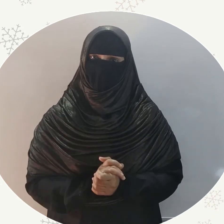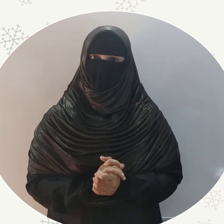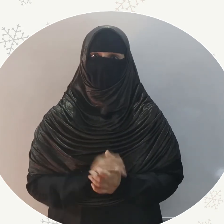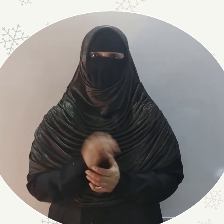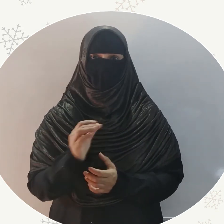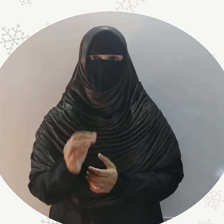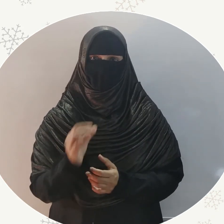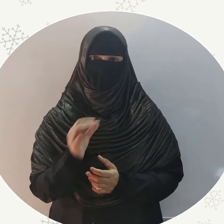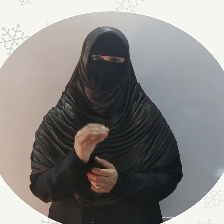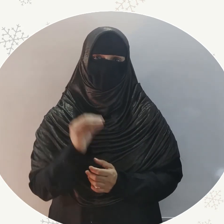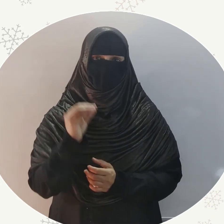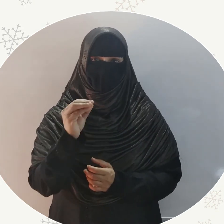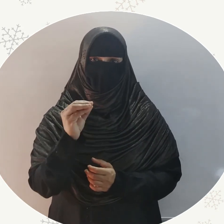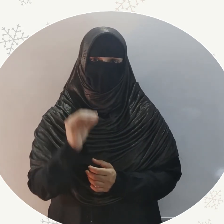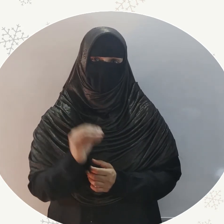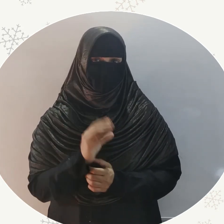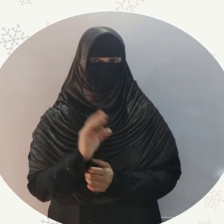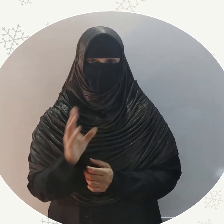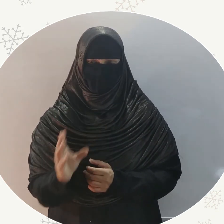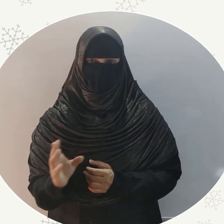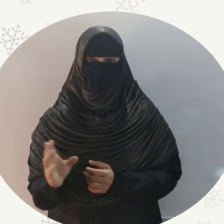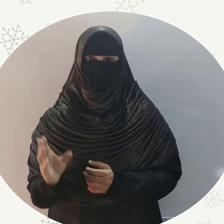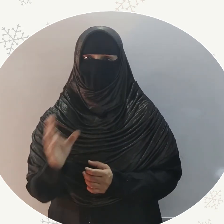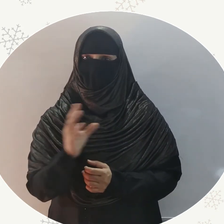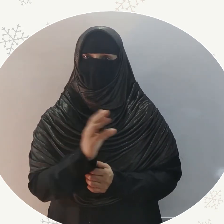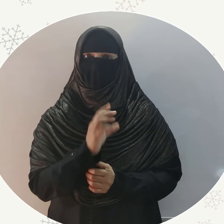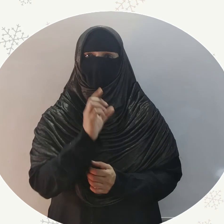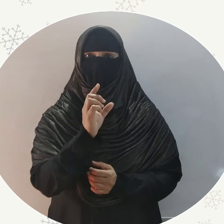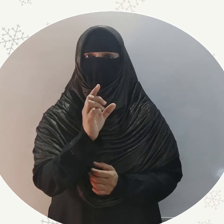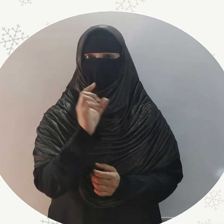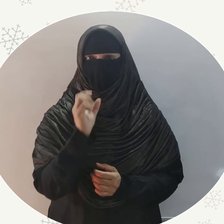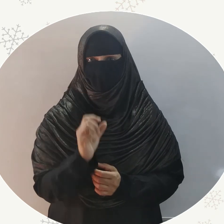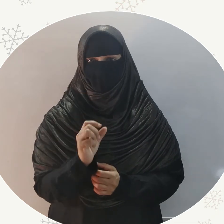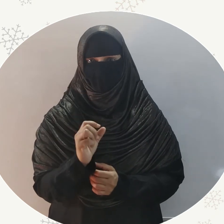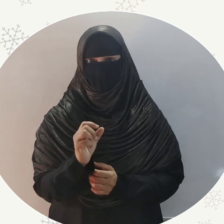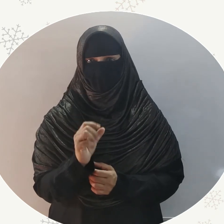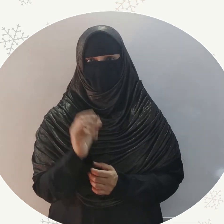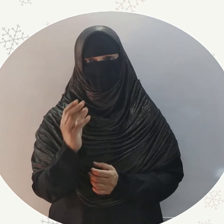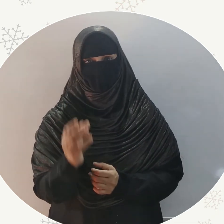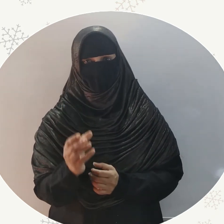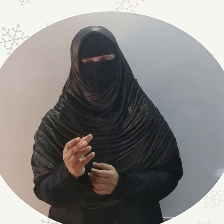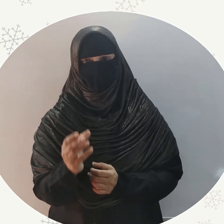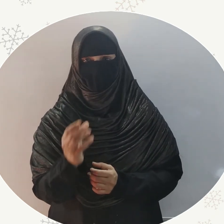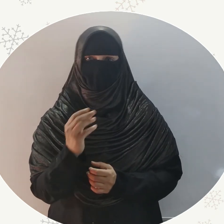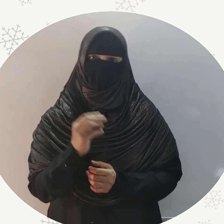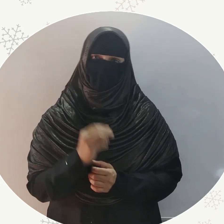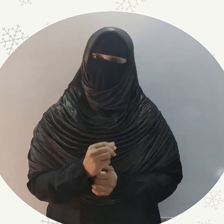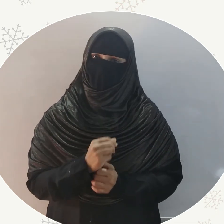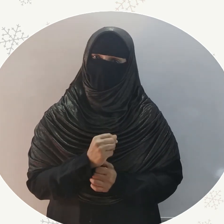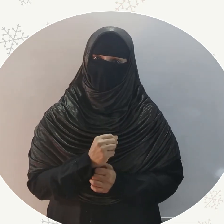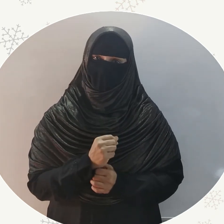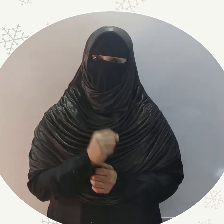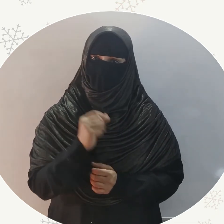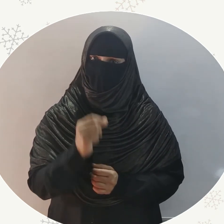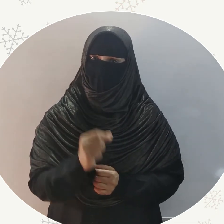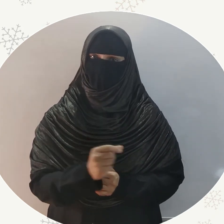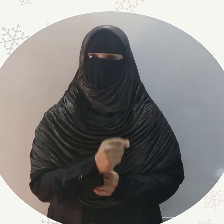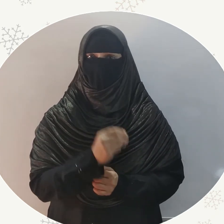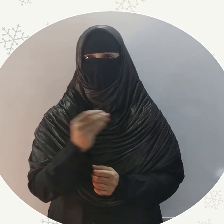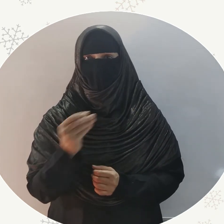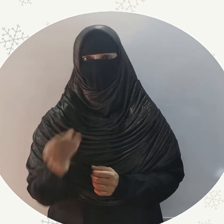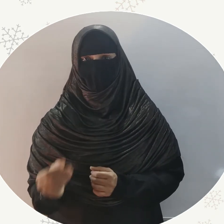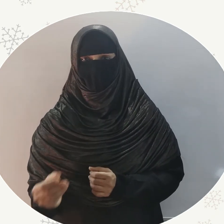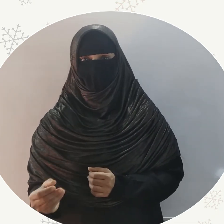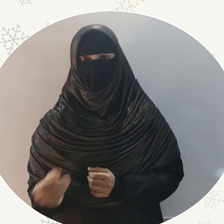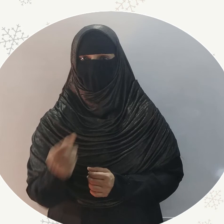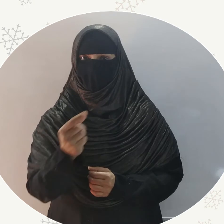ഹിപ്പോ, ഹിപ്പോപൊട്ടമസ്, ഹിപ്പോ. പക്ഷെ ഇതിന്റെ കറക്റ്റ് പ്രൊണൗൺസിയേഷൻ എന്താണ്? ഹിപ്പോപൊട്ടമസ്. അവിടെ ഡബിൾ പി ഇല്ല. ഇനി നമ്മുടെ സ്വന്തം മമ്മിയെ